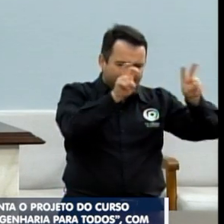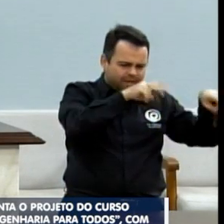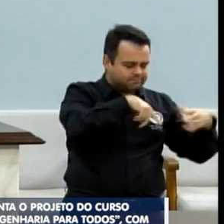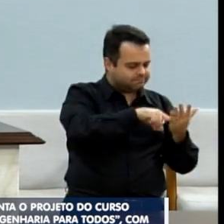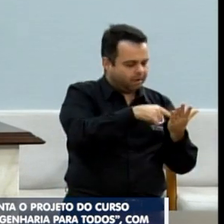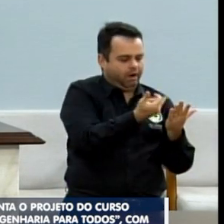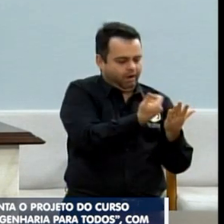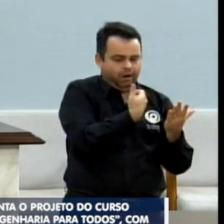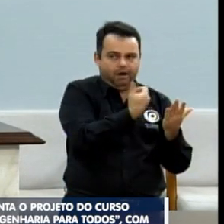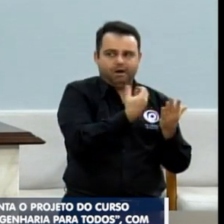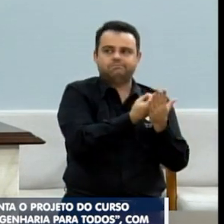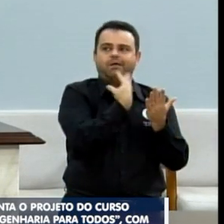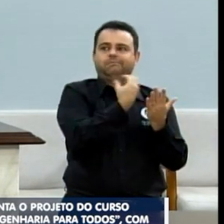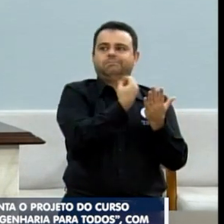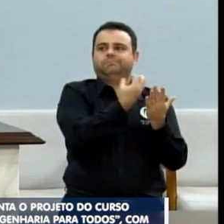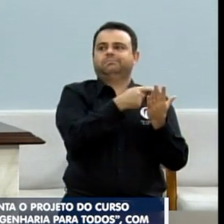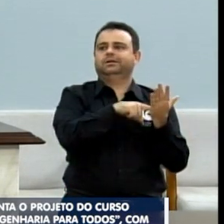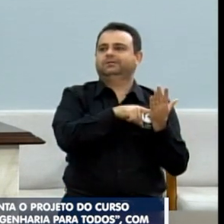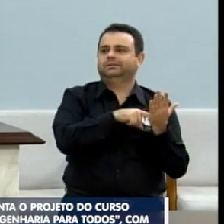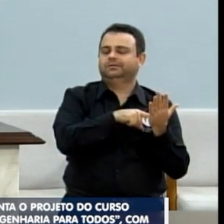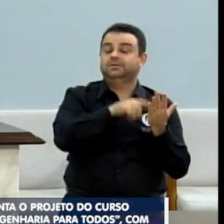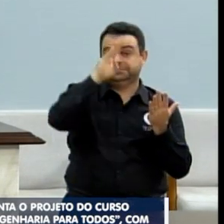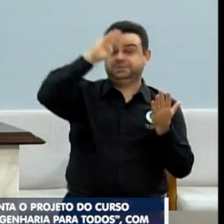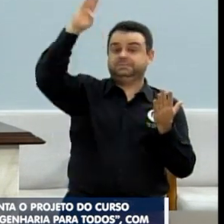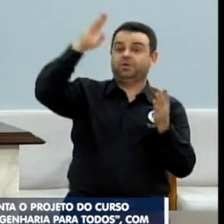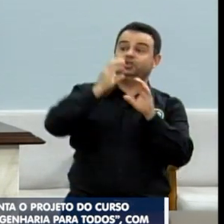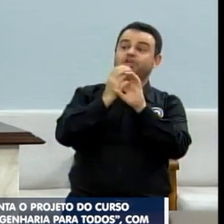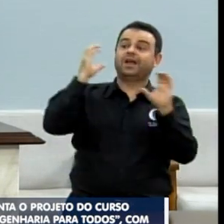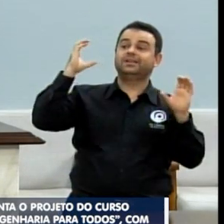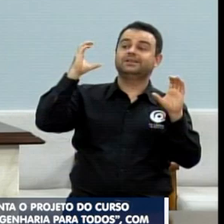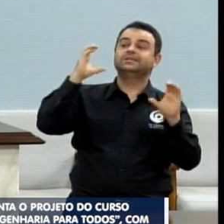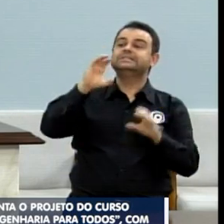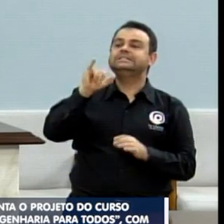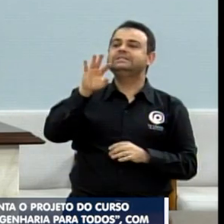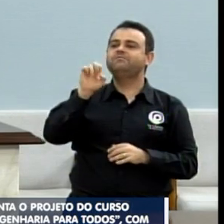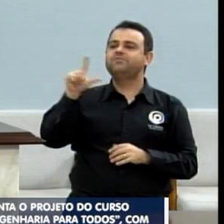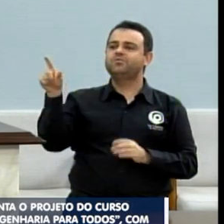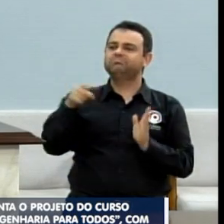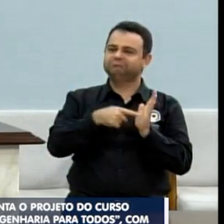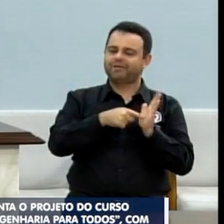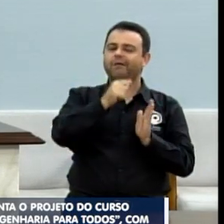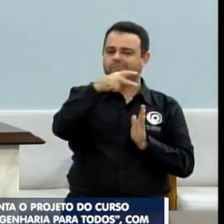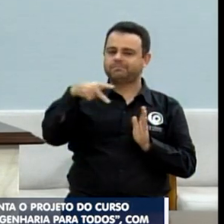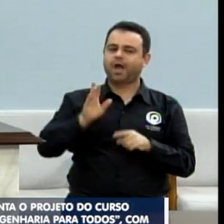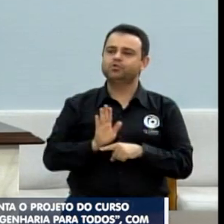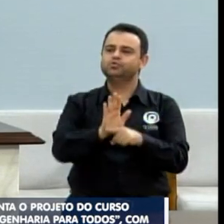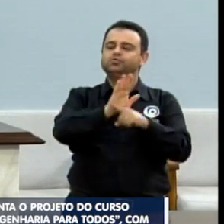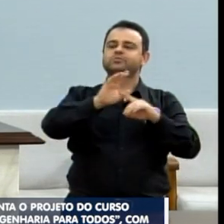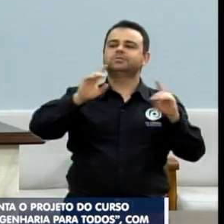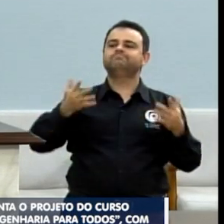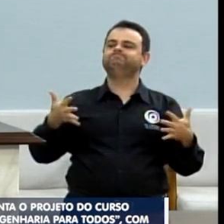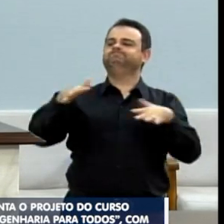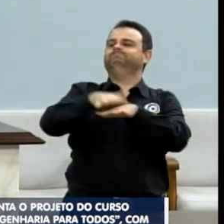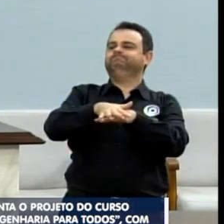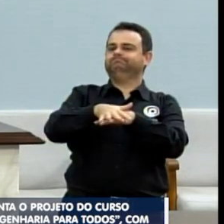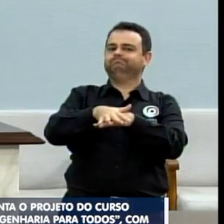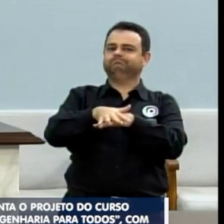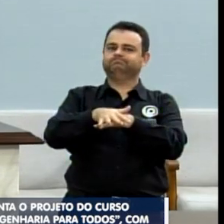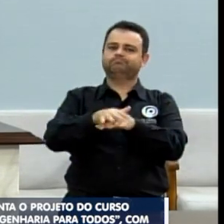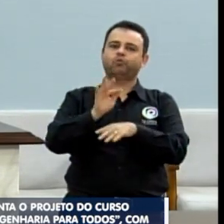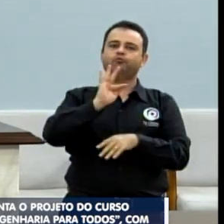especialmente a engenharia civil, então, promovendo essa inclusão social e a construção de um futuro